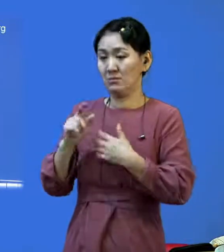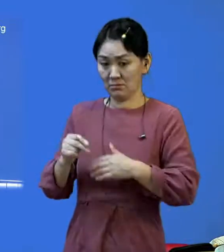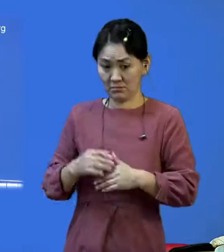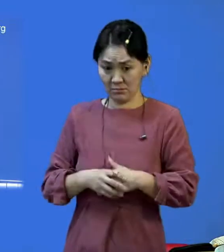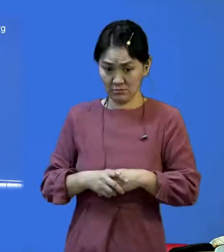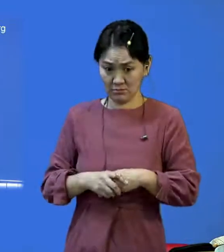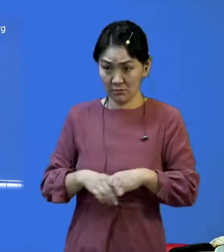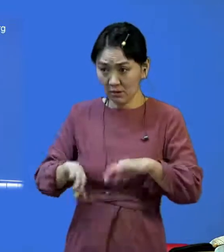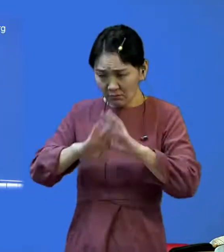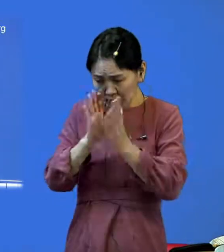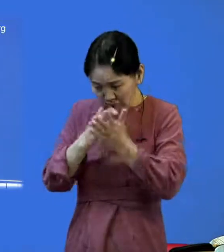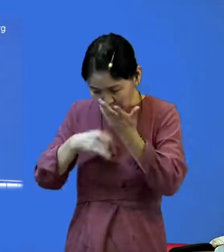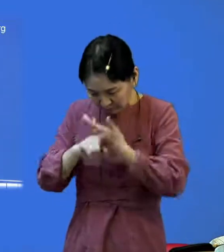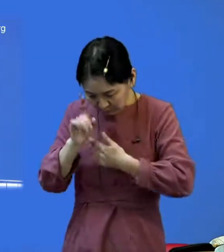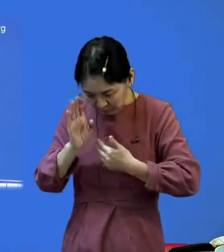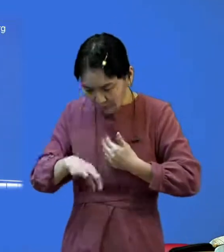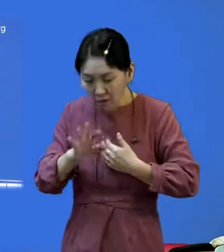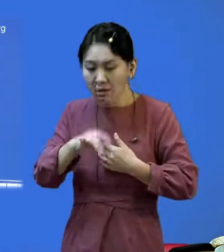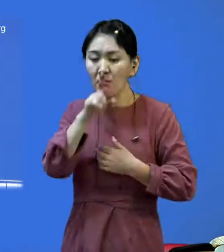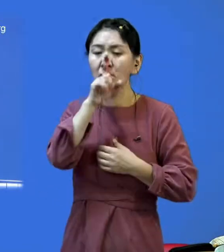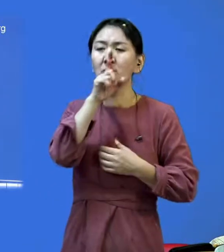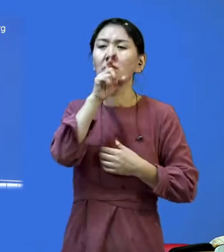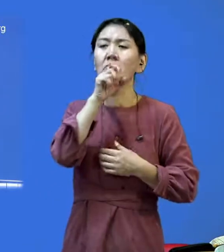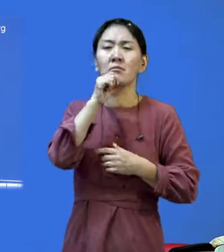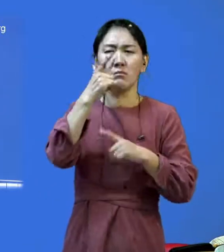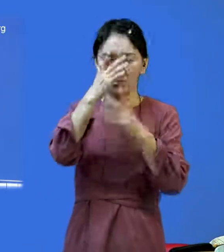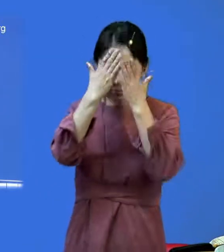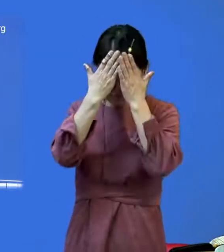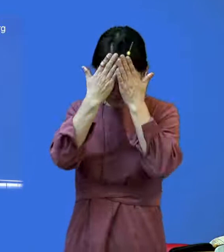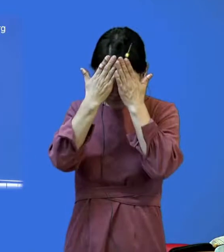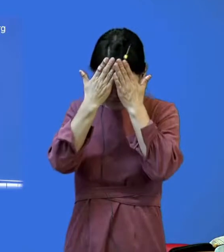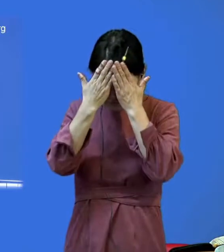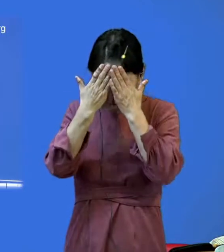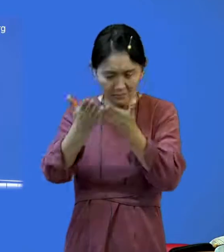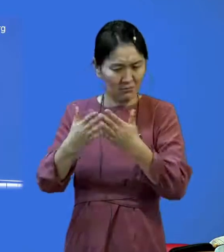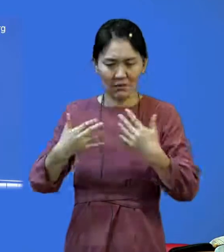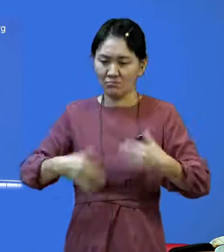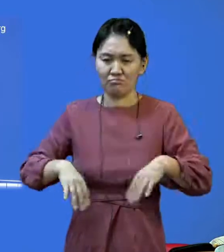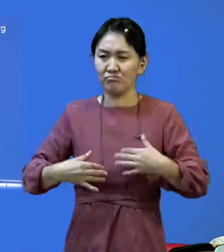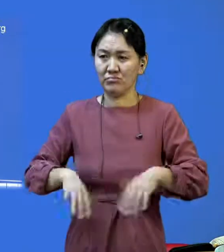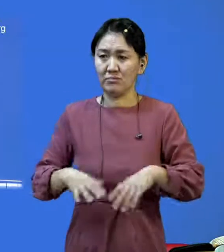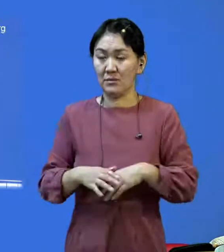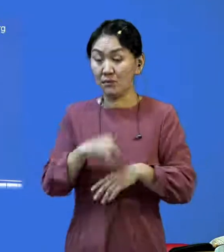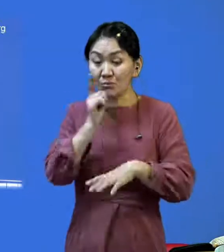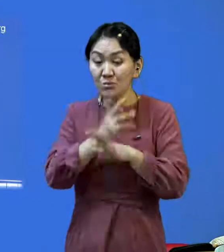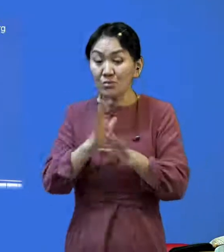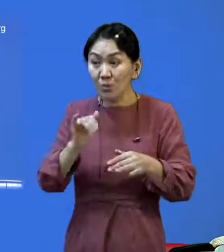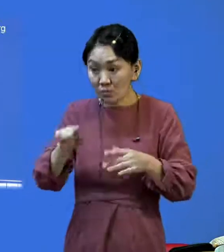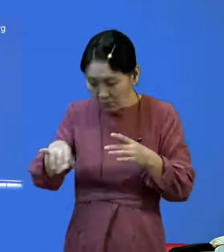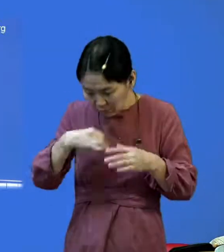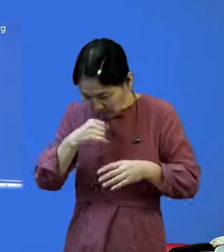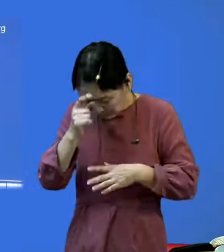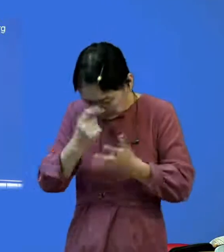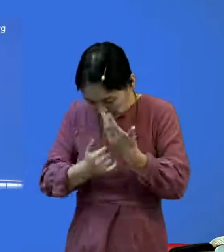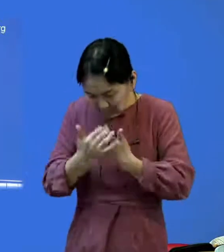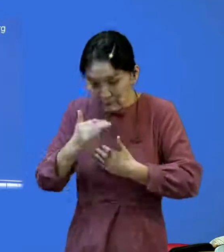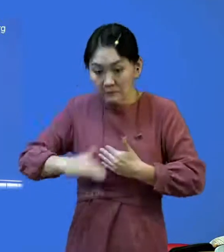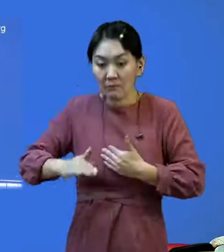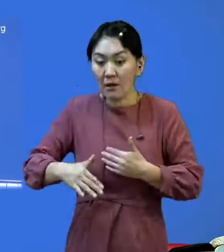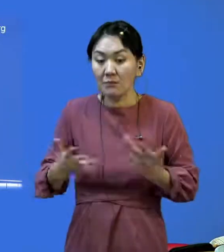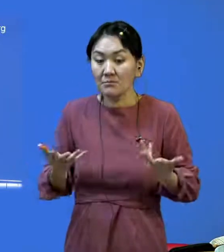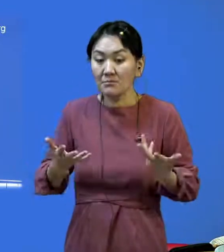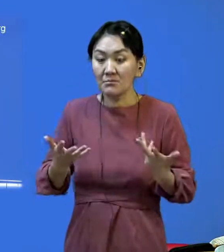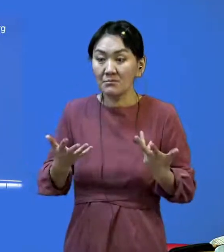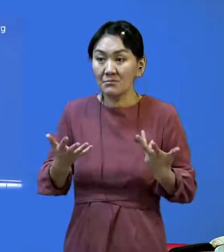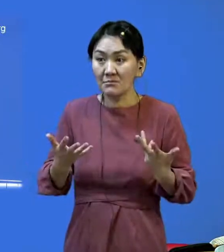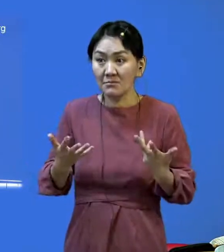Энийг мэдсэний дараа үнэхээр талархаж байсан. Үнэхээр ачаархалтай үнийг ухаарсны дараа тийм